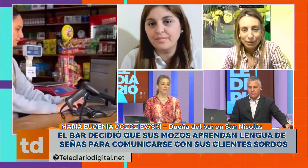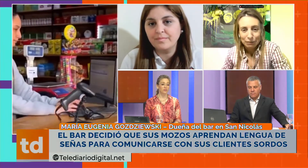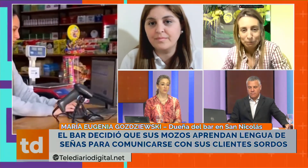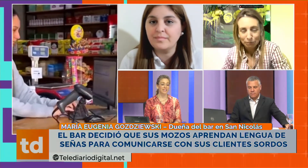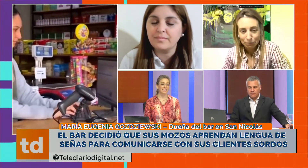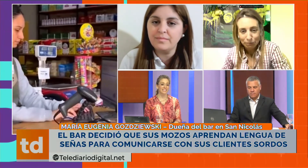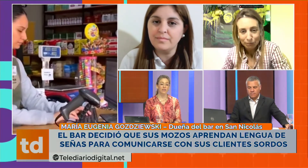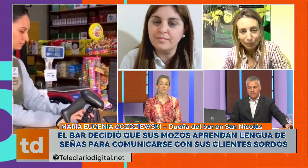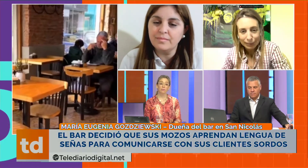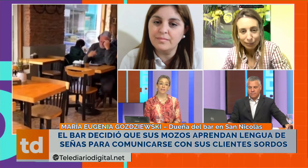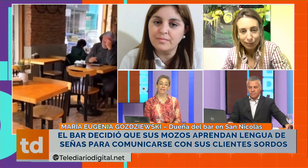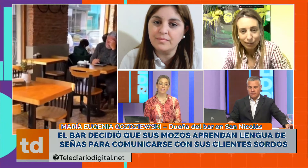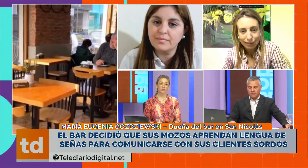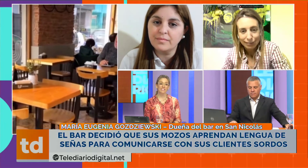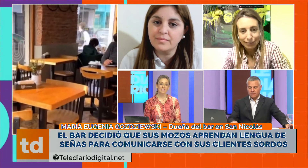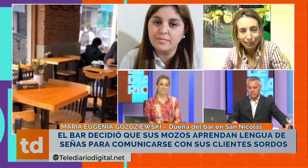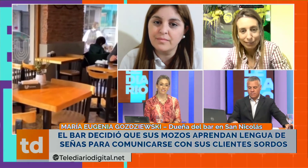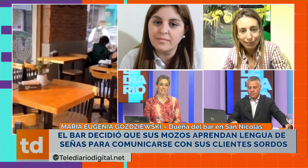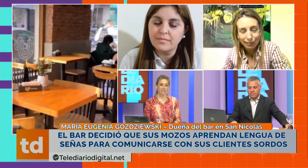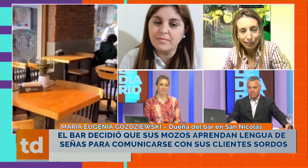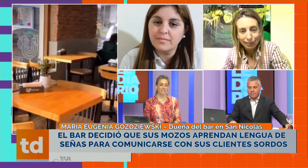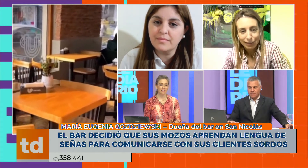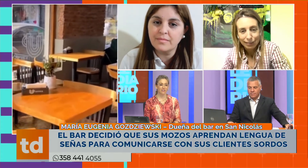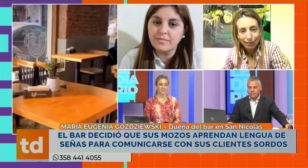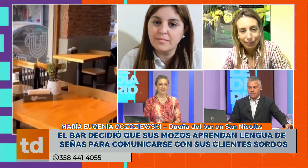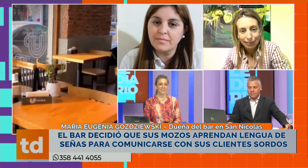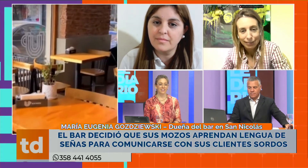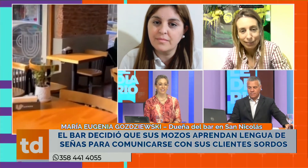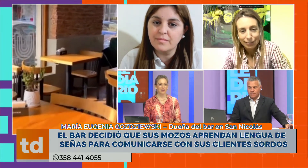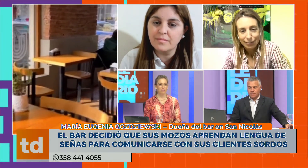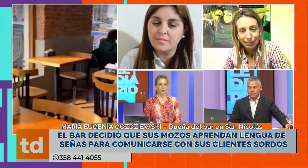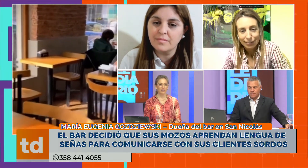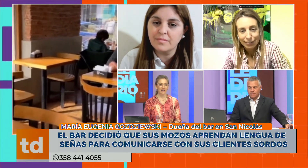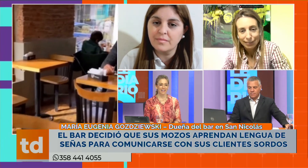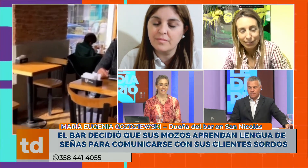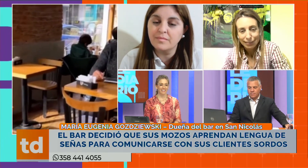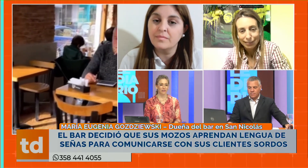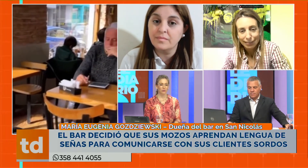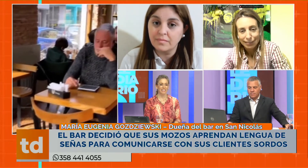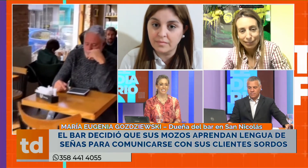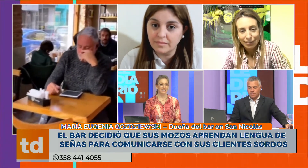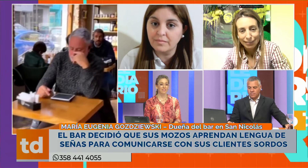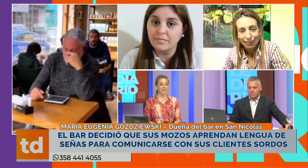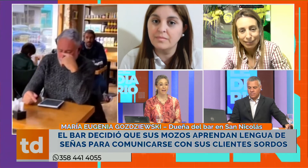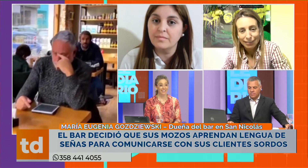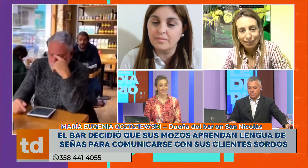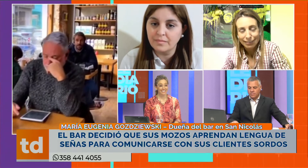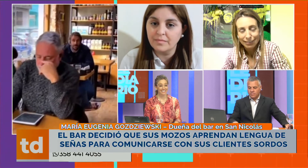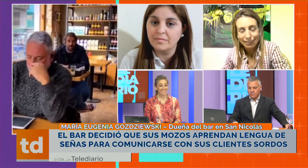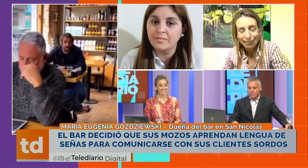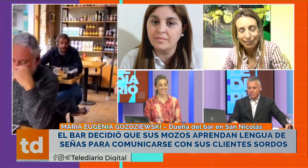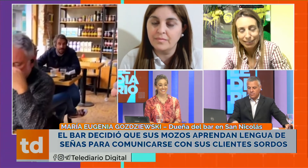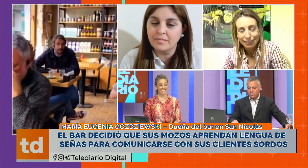Bueno, y consultarles a las dos, ¿es verdad que otras instancias ahora siguieron el ejemplo y la actitud, iniciativa del VAR?